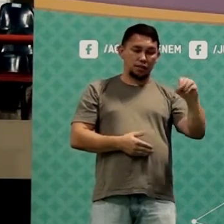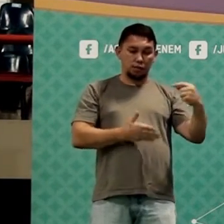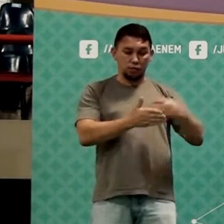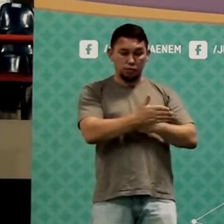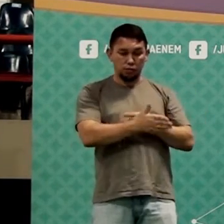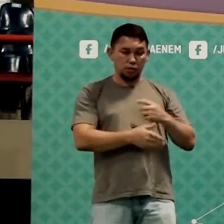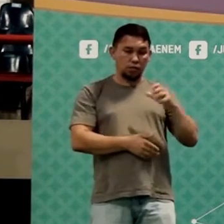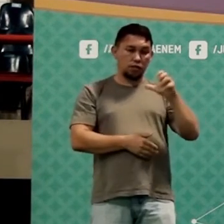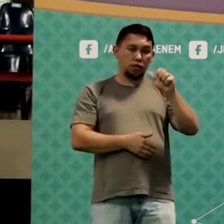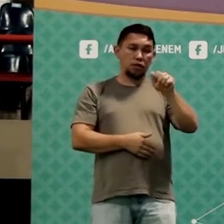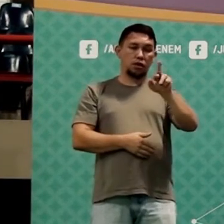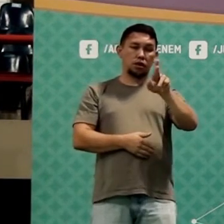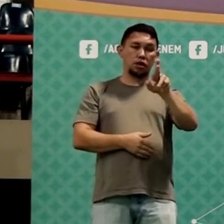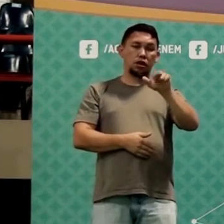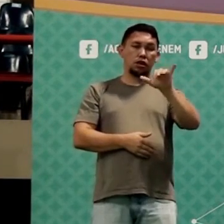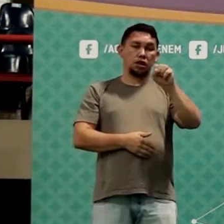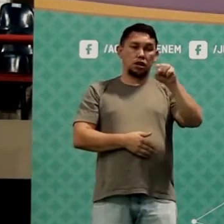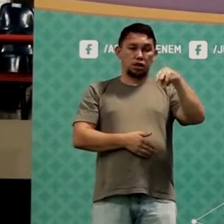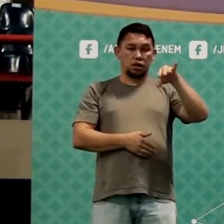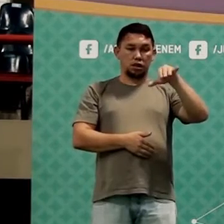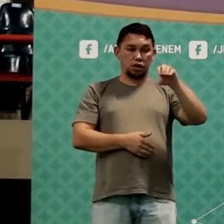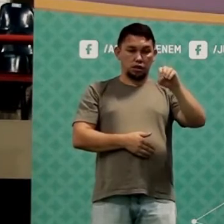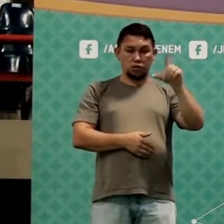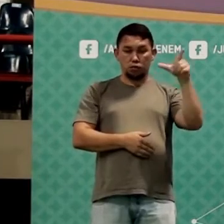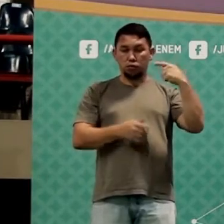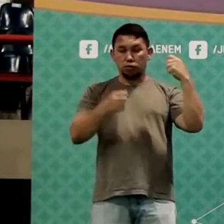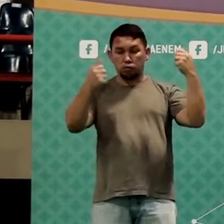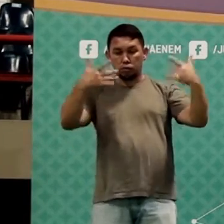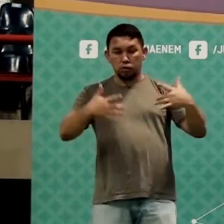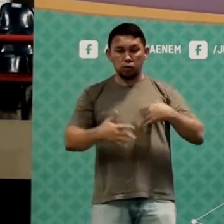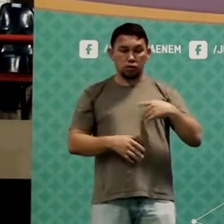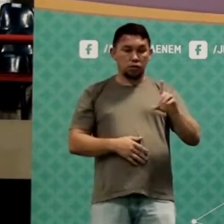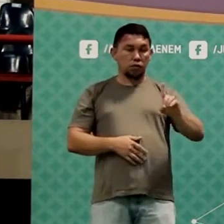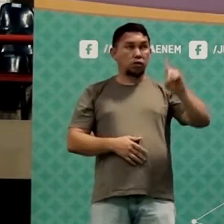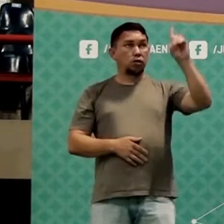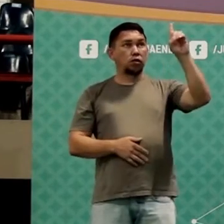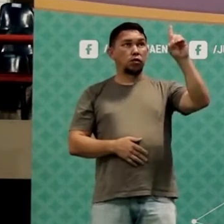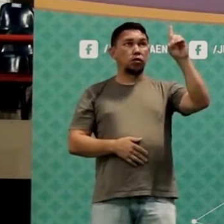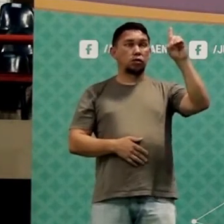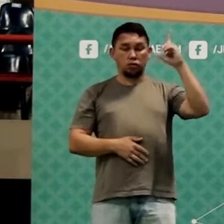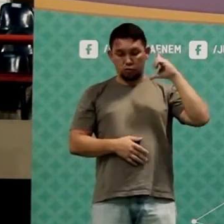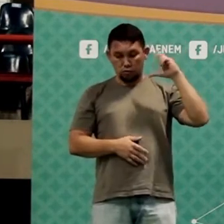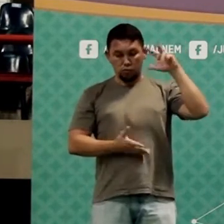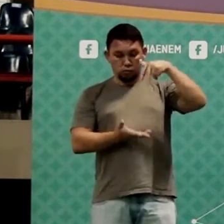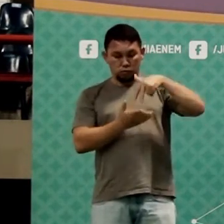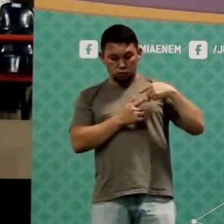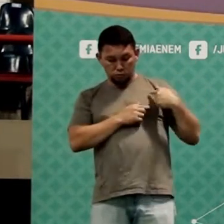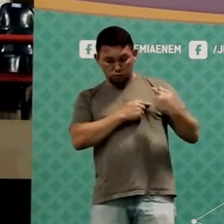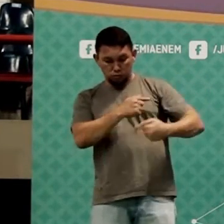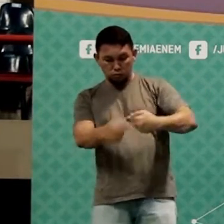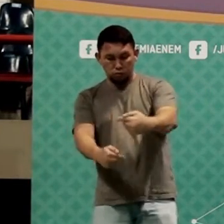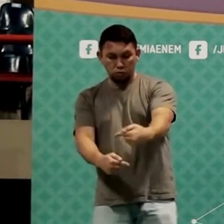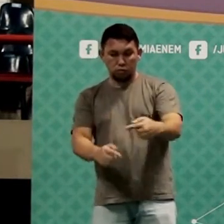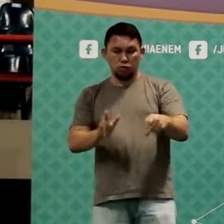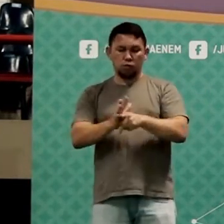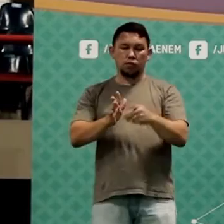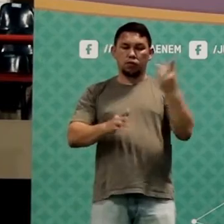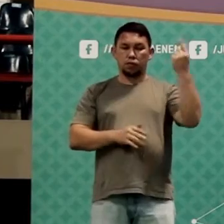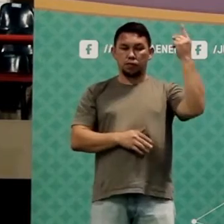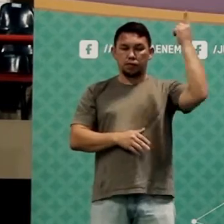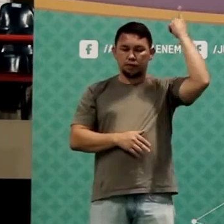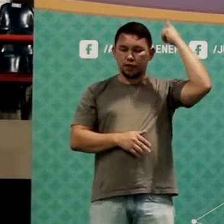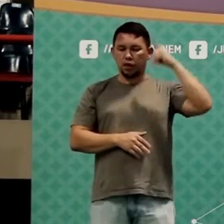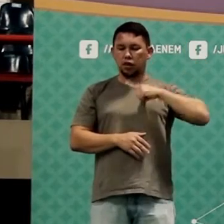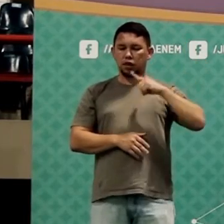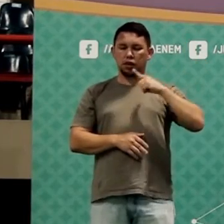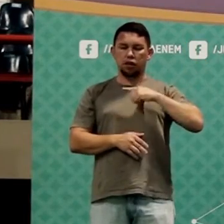perguntou... Arianismo é uma concepção de que Deus teria deixado herdeiros. Essa concepção surgiu lá nas